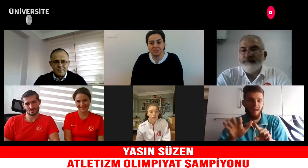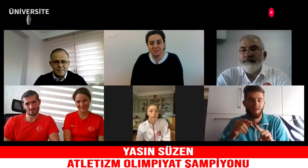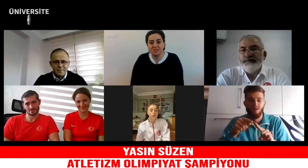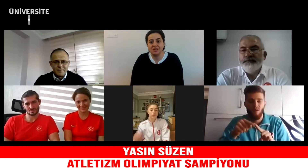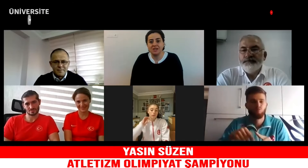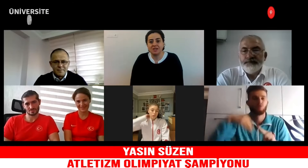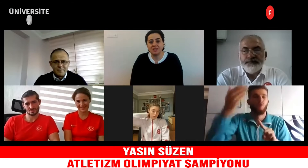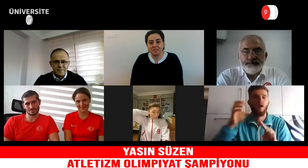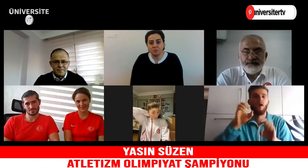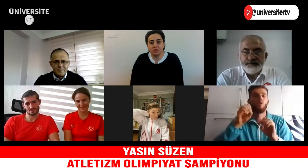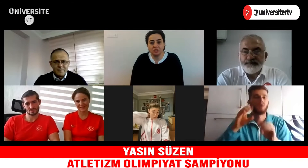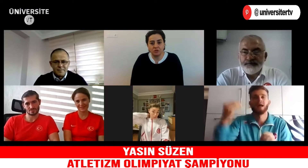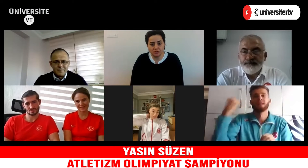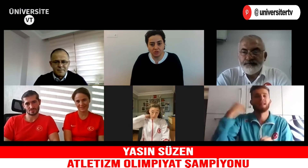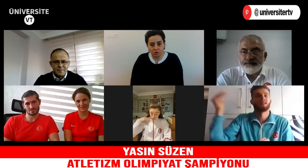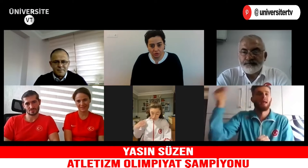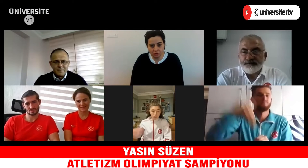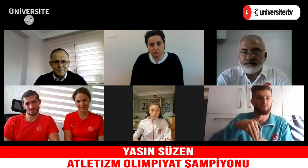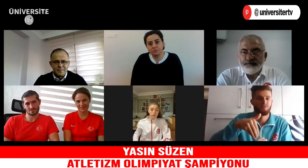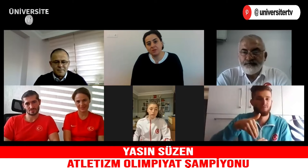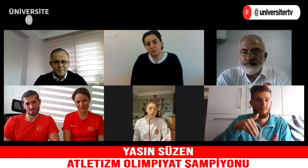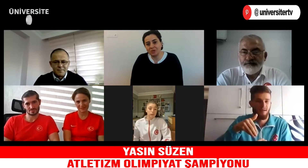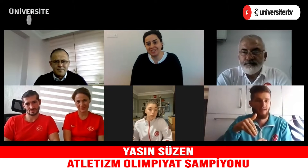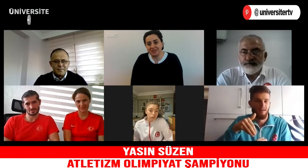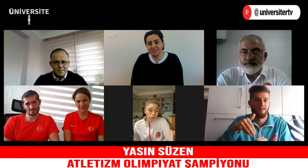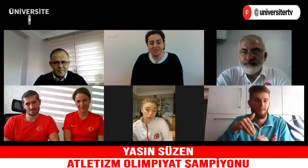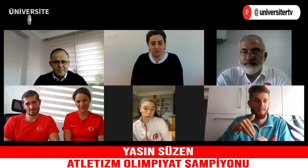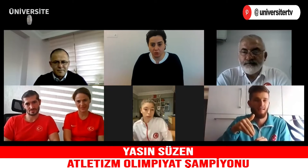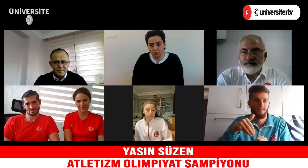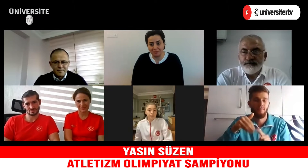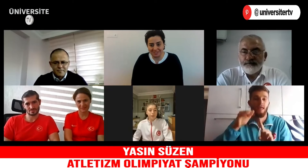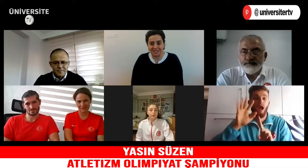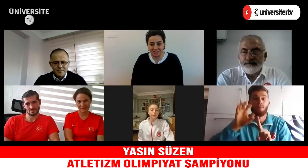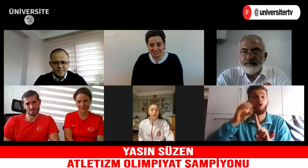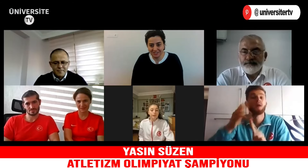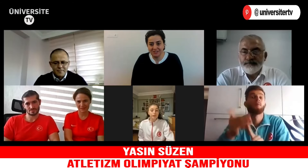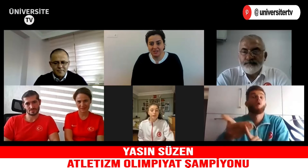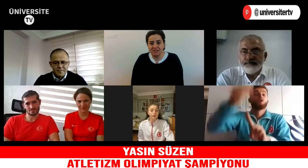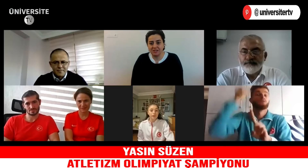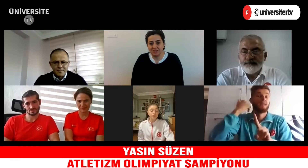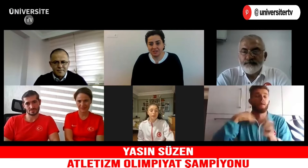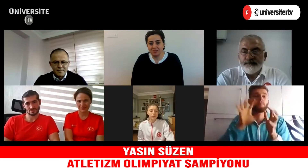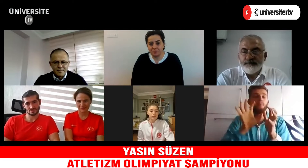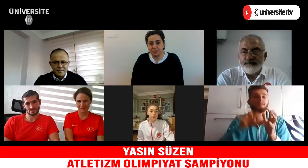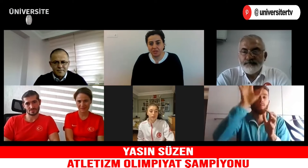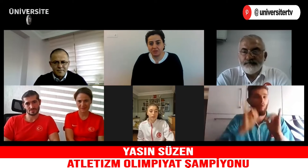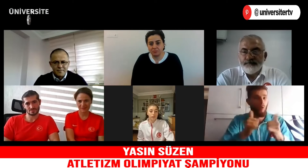Hedef Olimpik'te takım olarak dördüncü olduk. Ve bu süreçlerde antrenörlerimiz değişti.